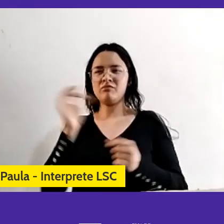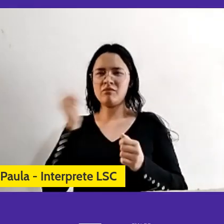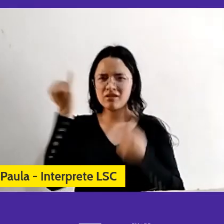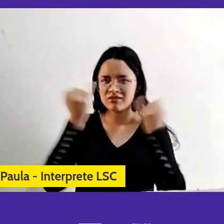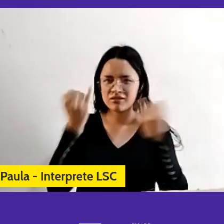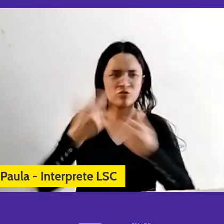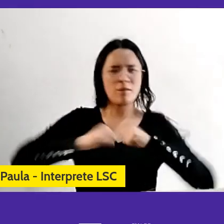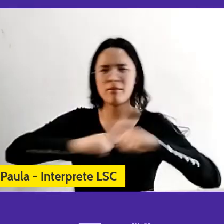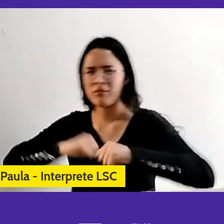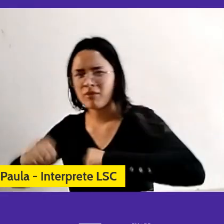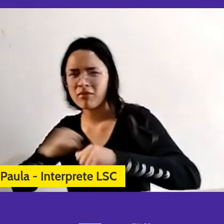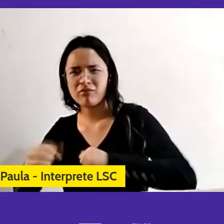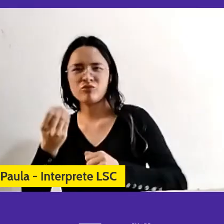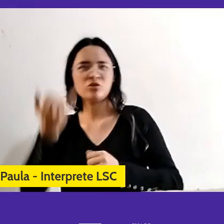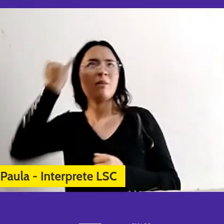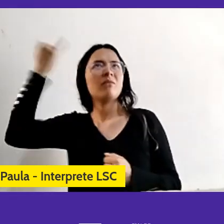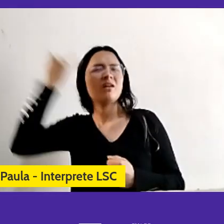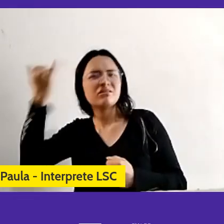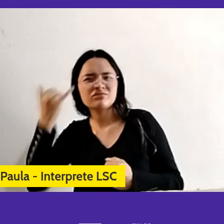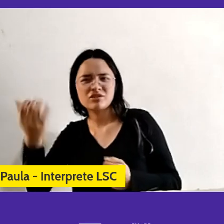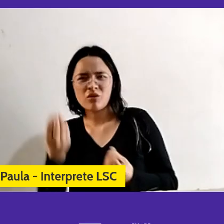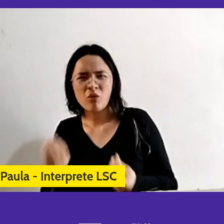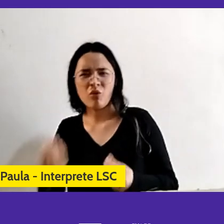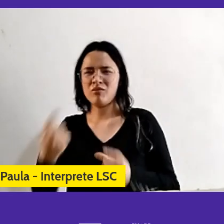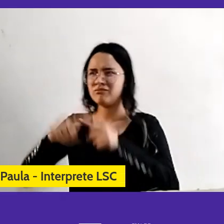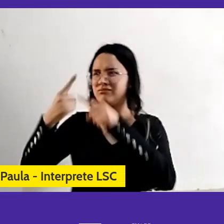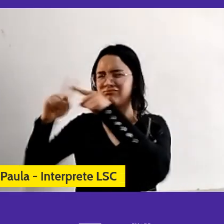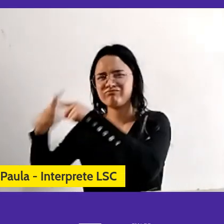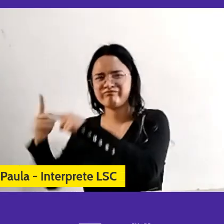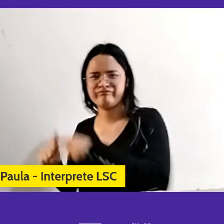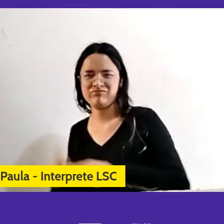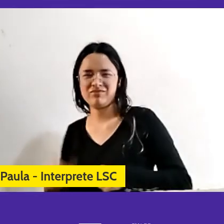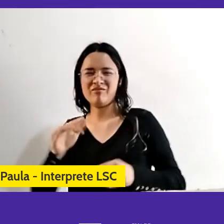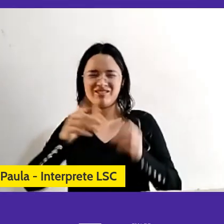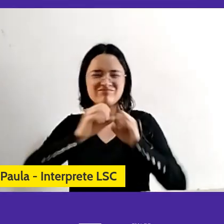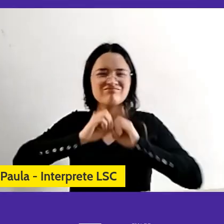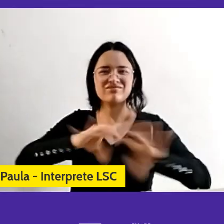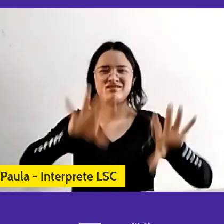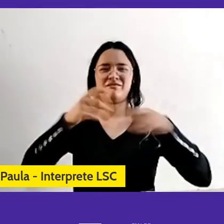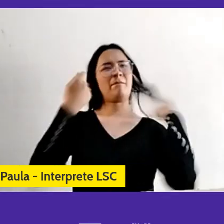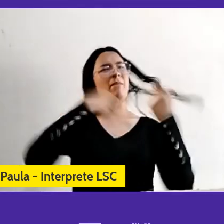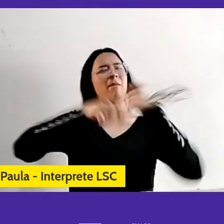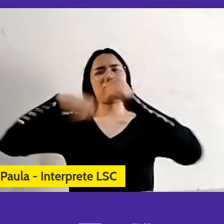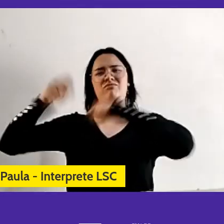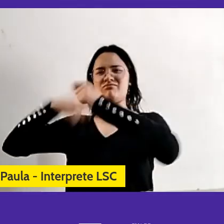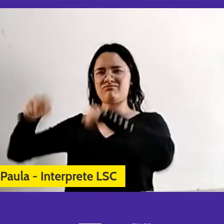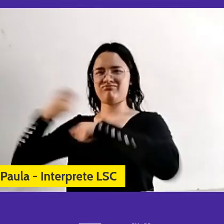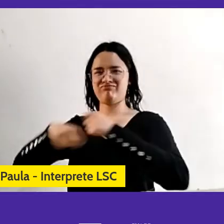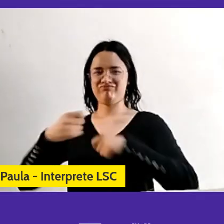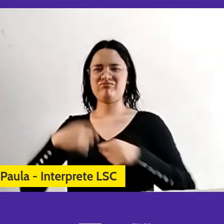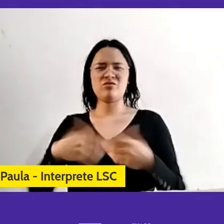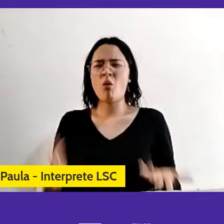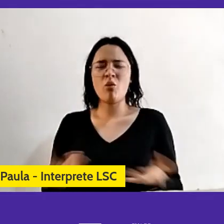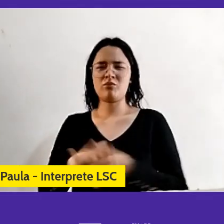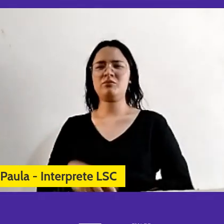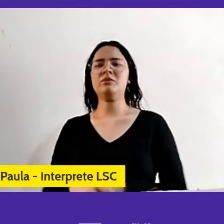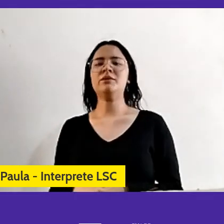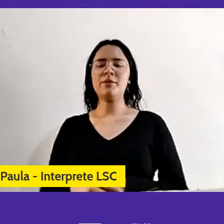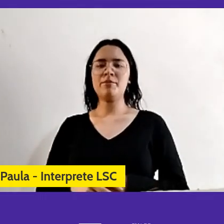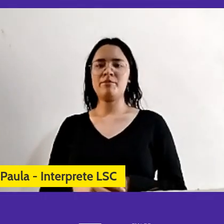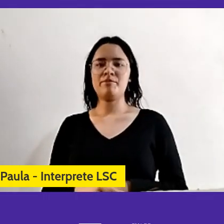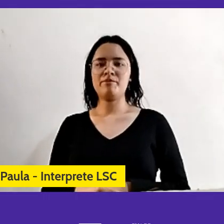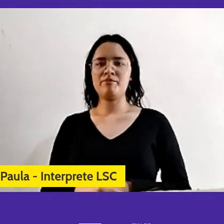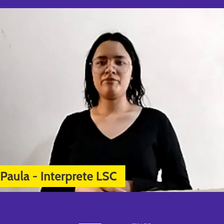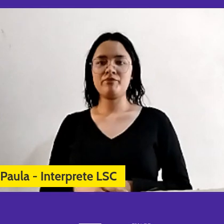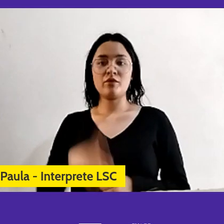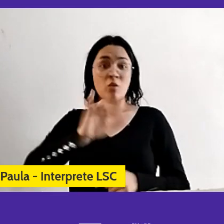mucha imaginación a la hora de poder lanzar un producto. Creo que esas son claves que, como te dije, no te aseguran el